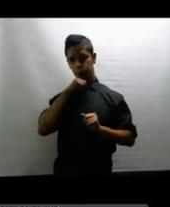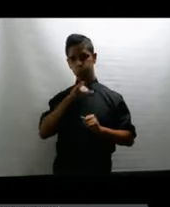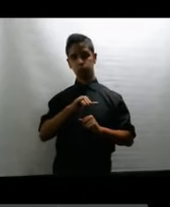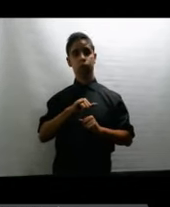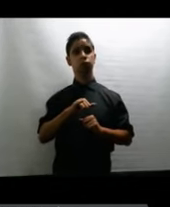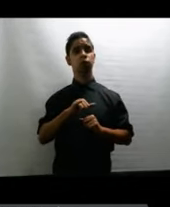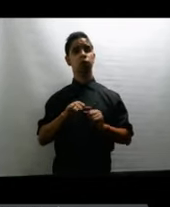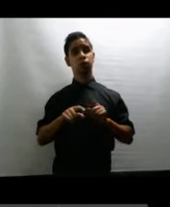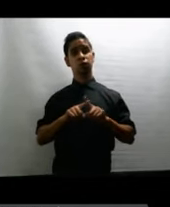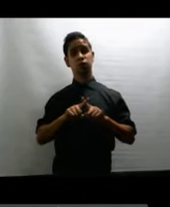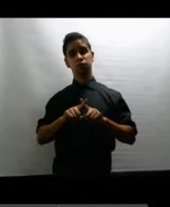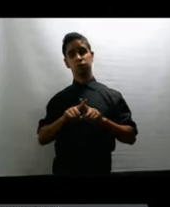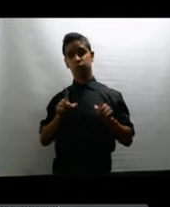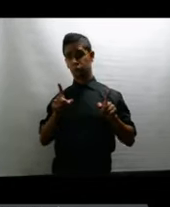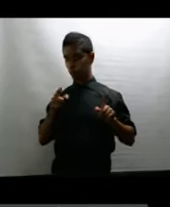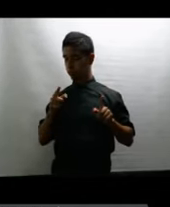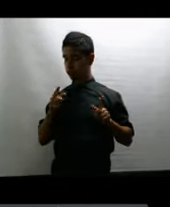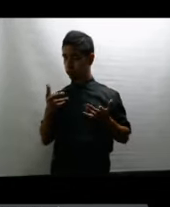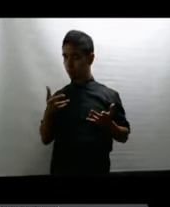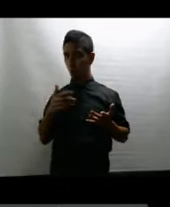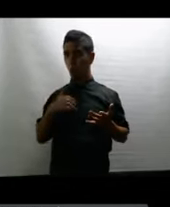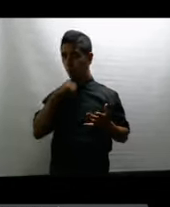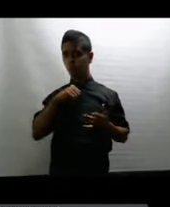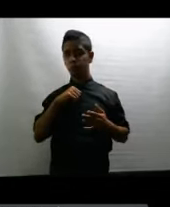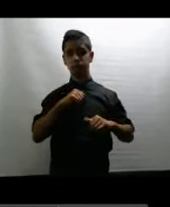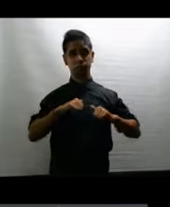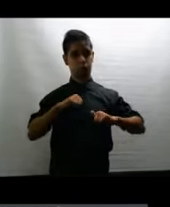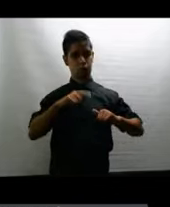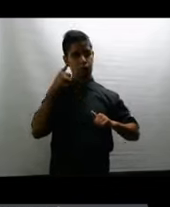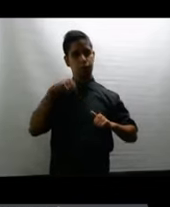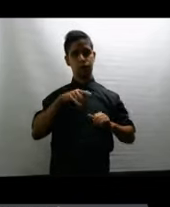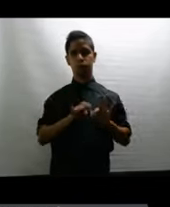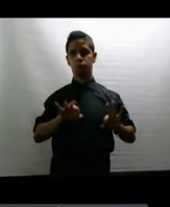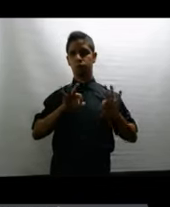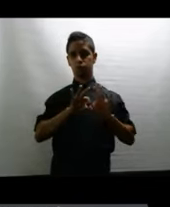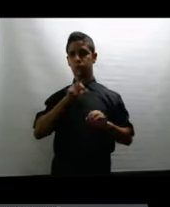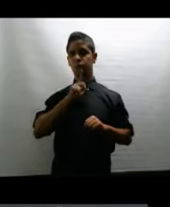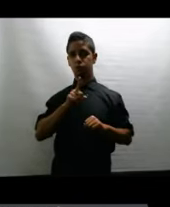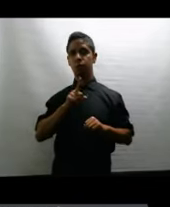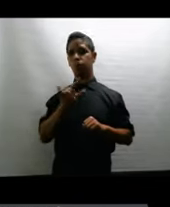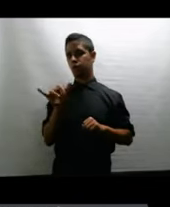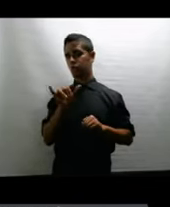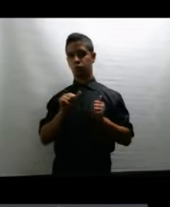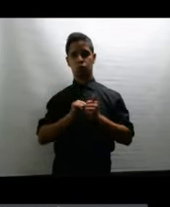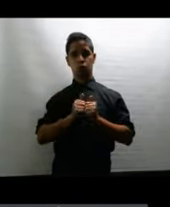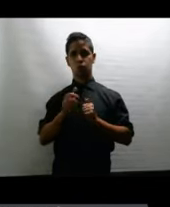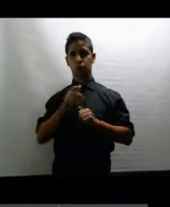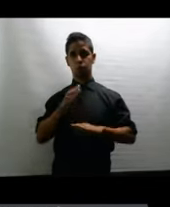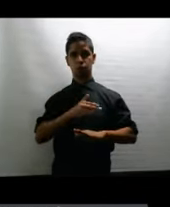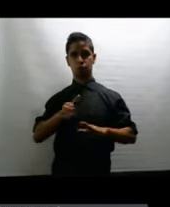Así que, y amo el teatro y me parece esencial. Tan esencial como la música.